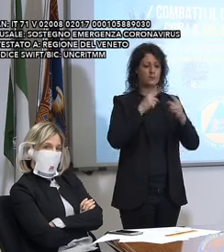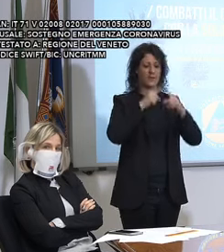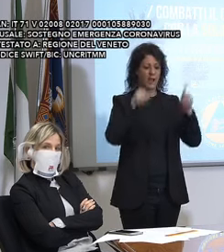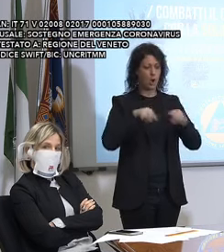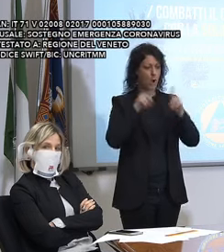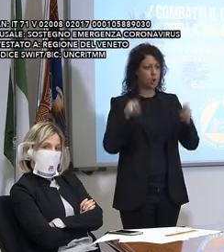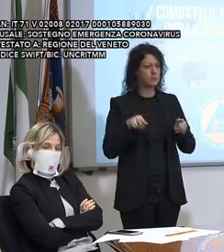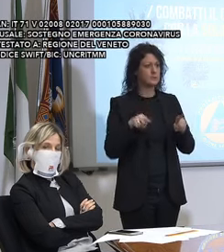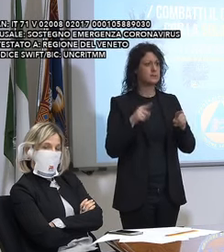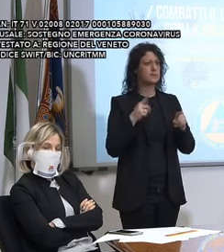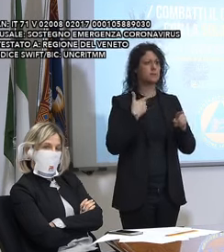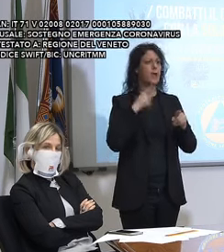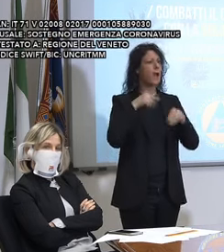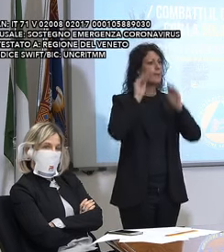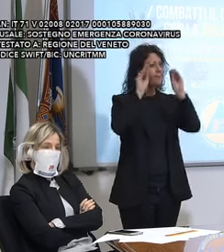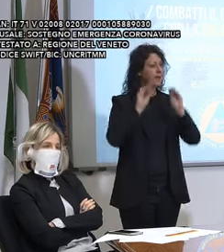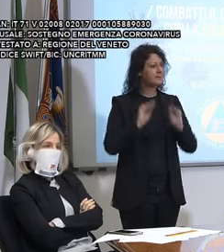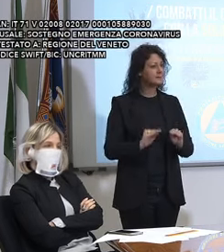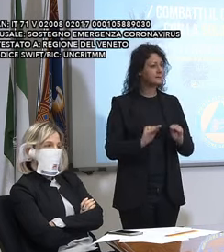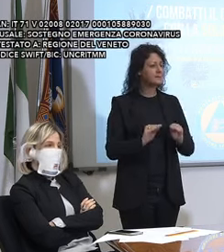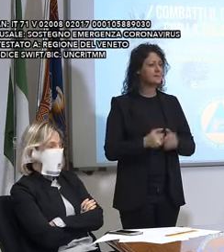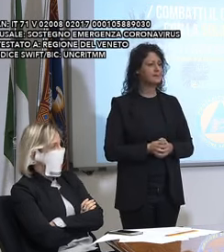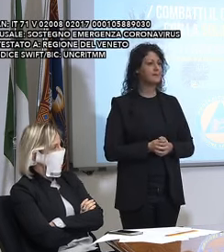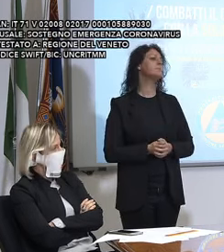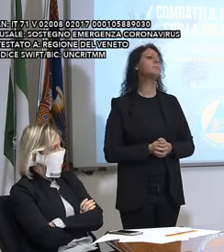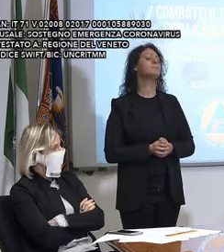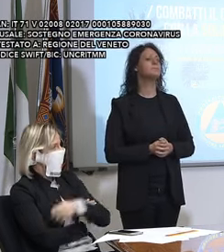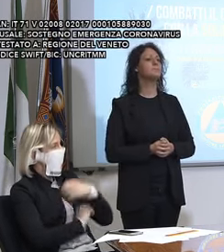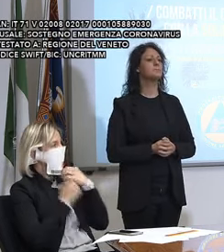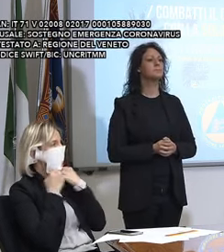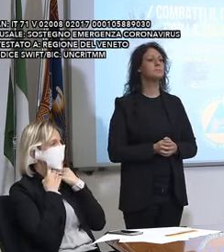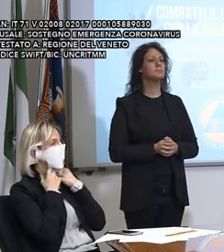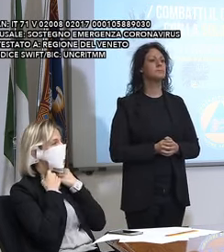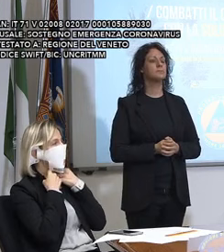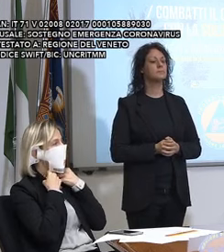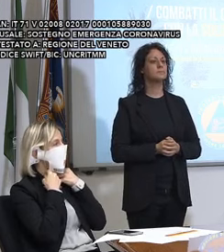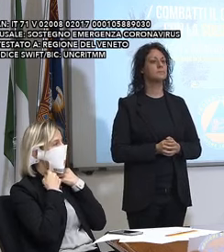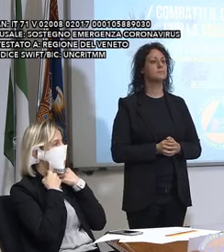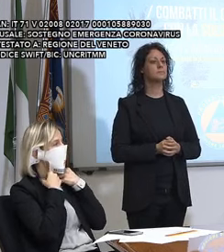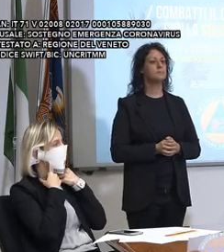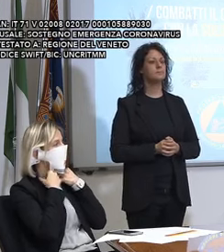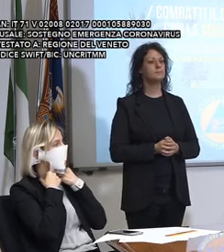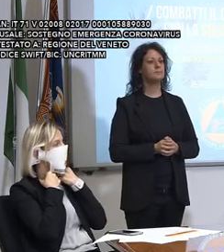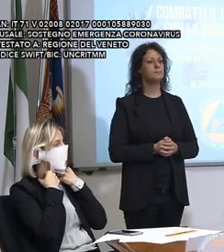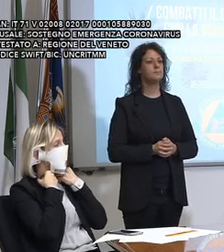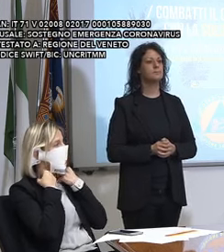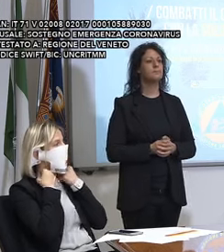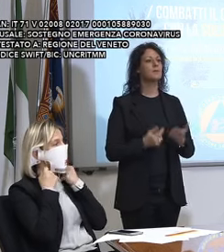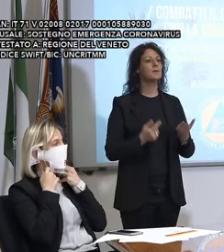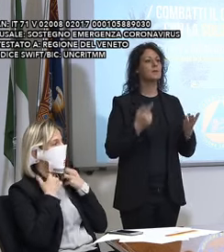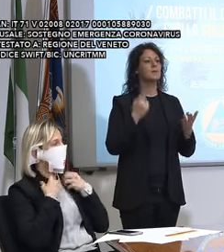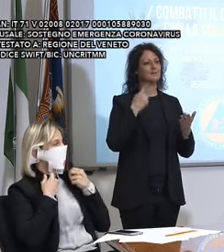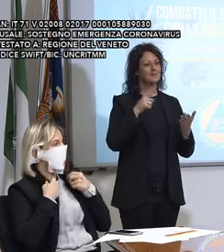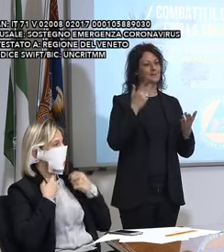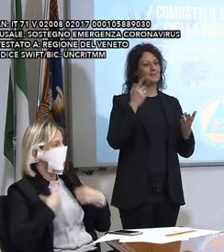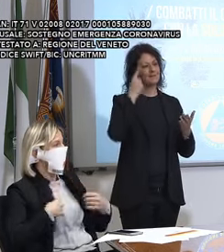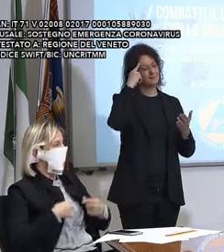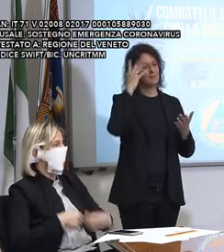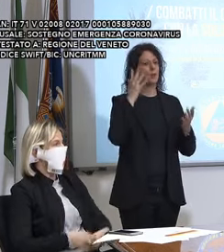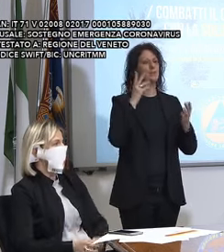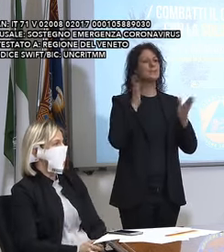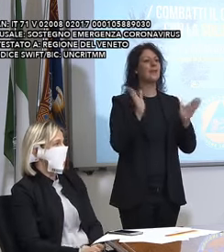con magazzini. Pensate che hanno caricato il primavera e estate, la stagionalità, pensate